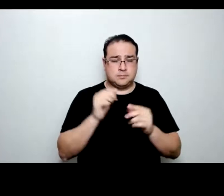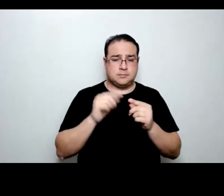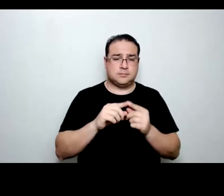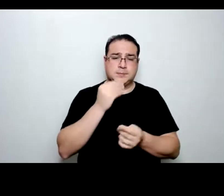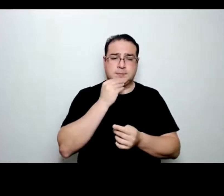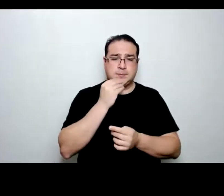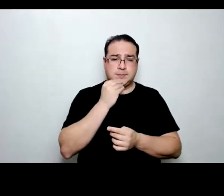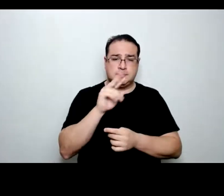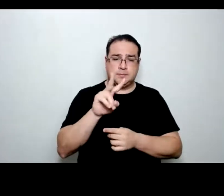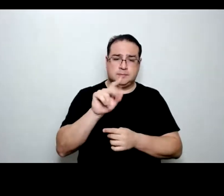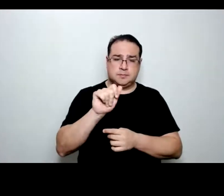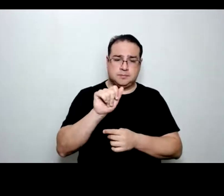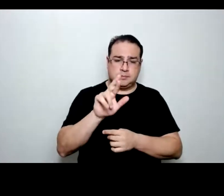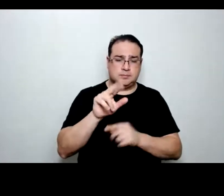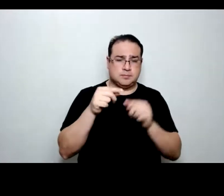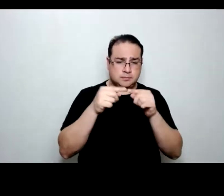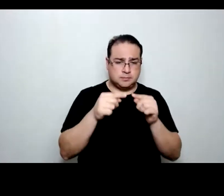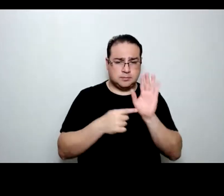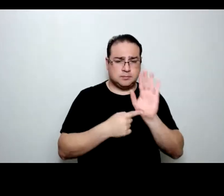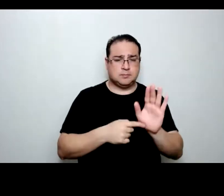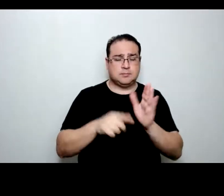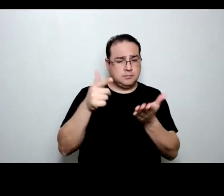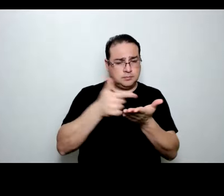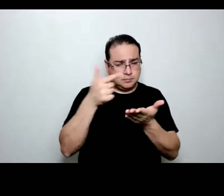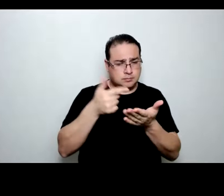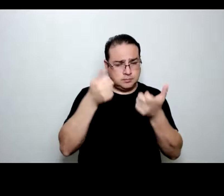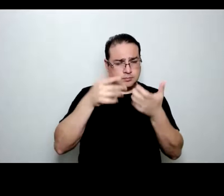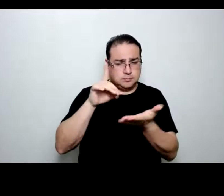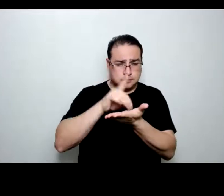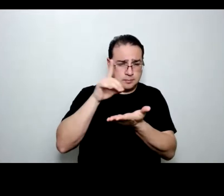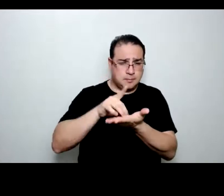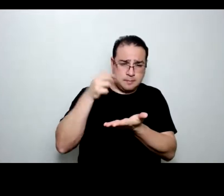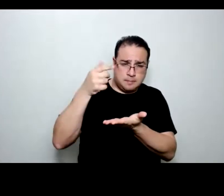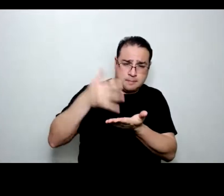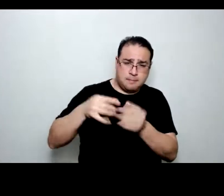inegável valor simbólico que o livro, o dicionário tem como